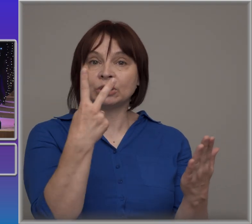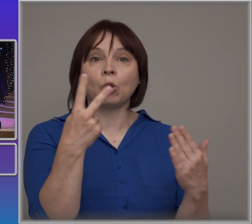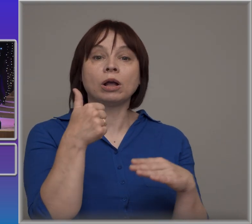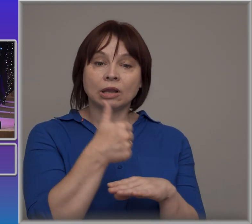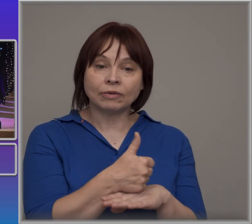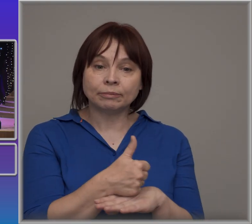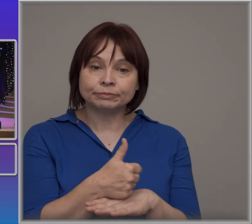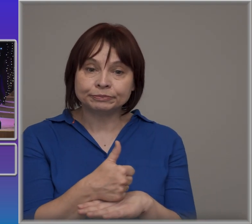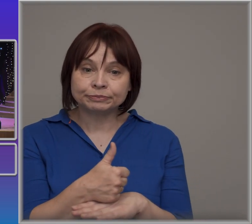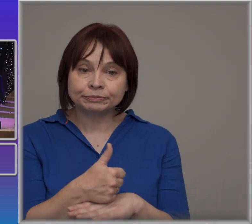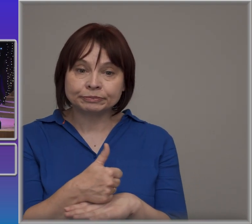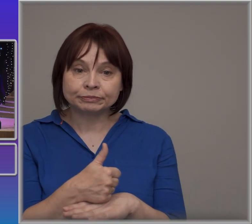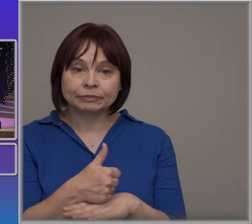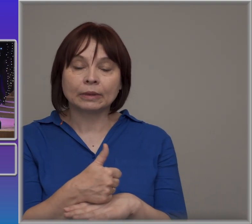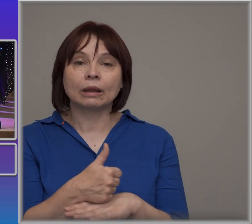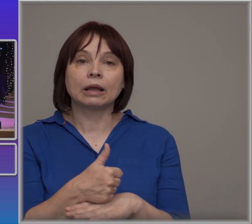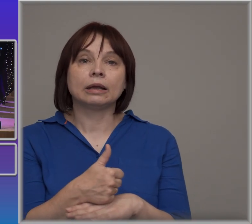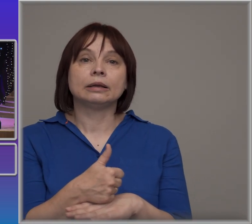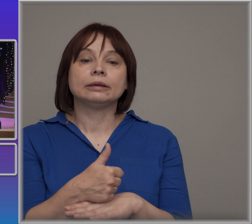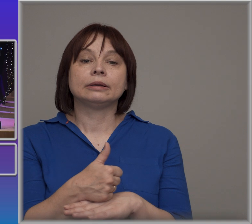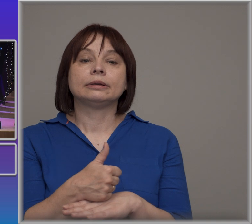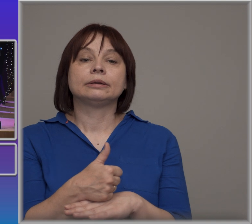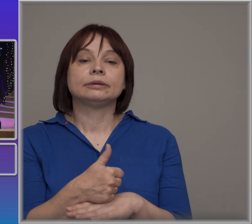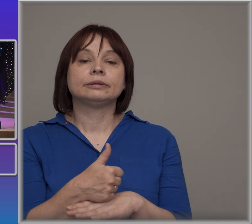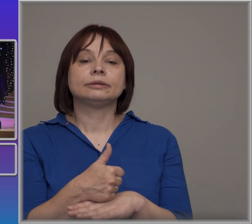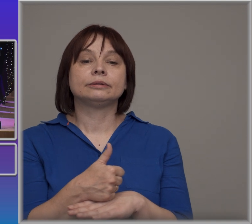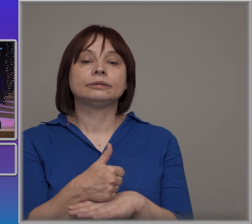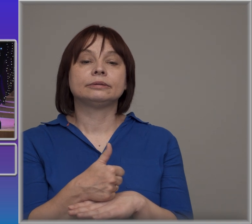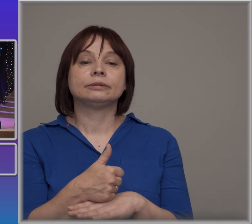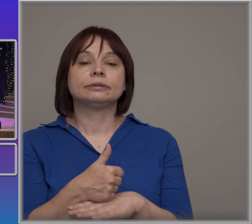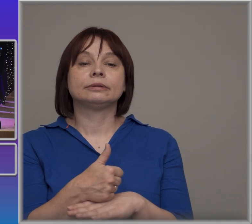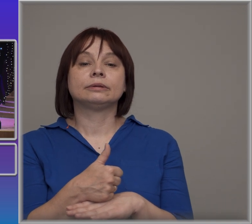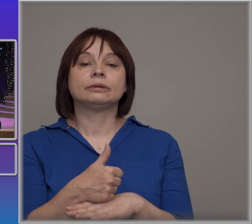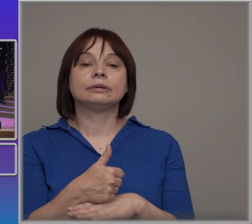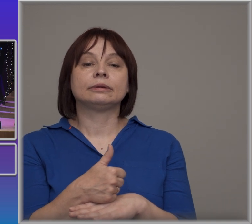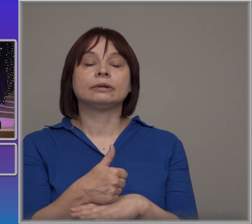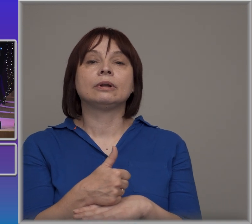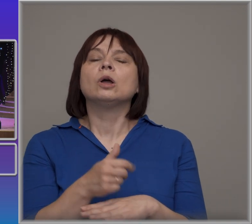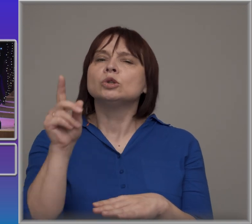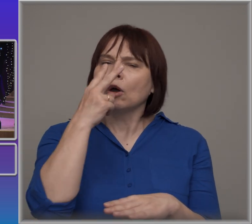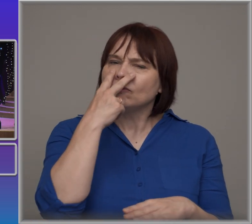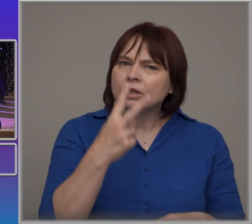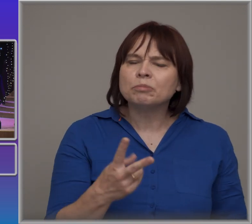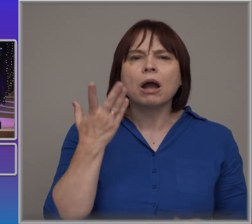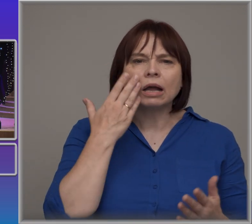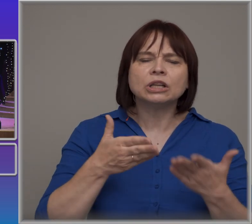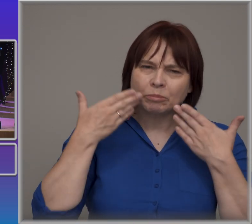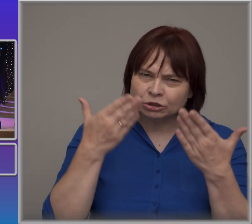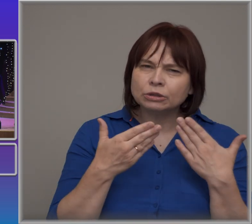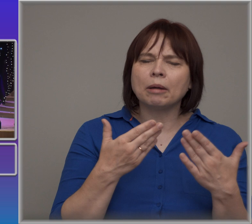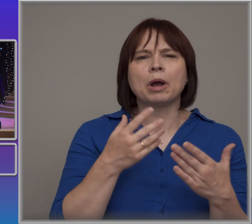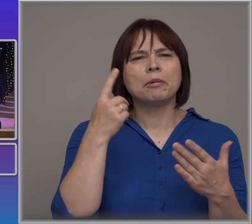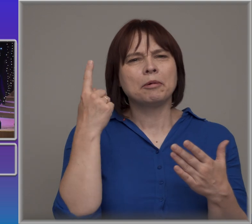что многие верующие, они носят Священное Писание в своем телефоне, смартфоне. Итак, включите свои